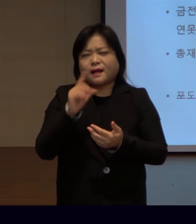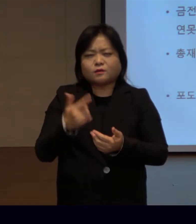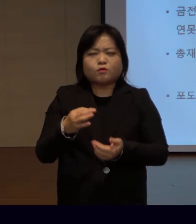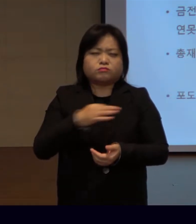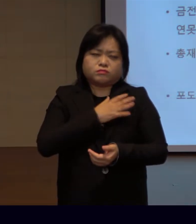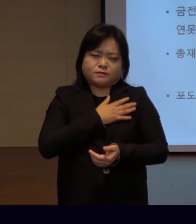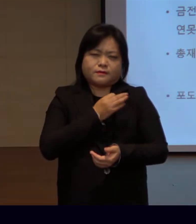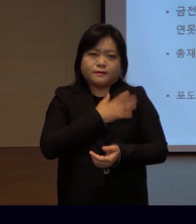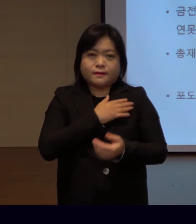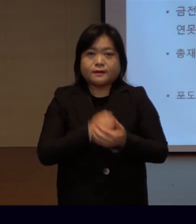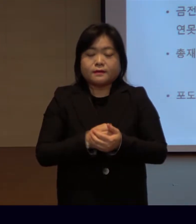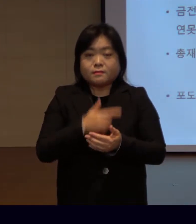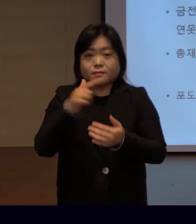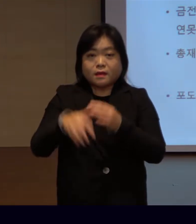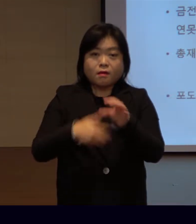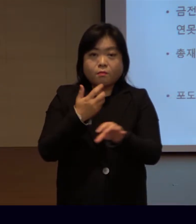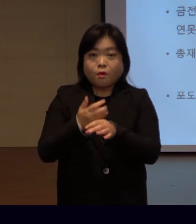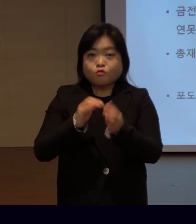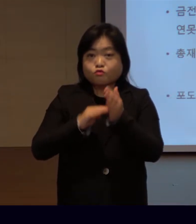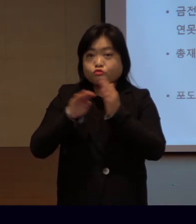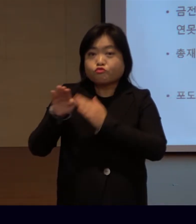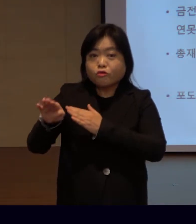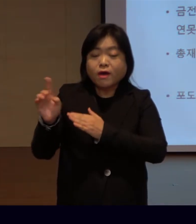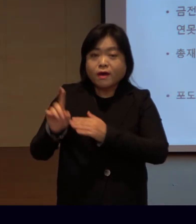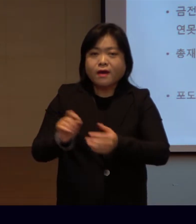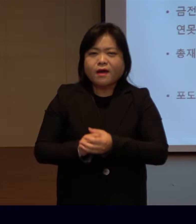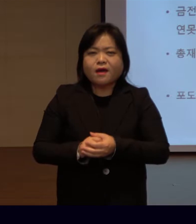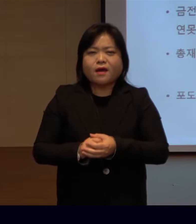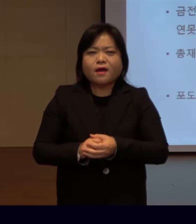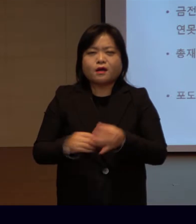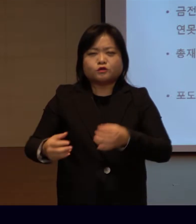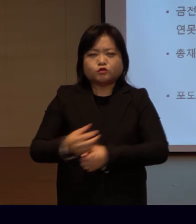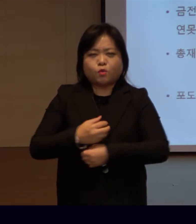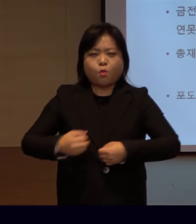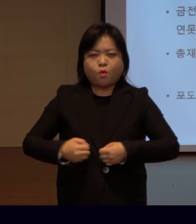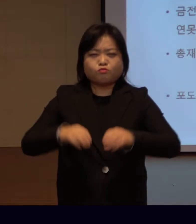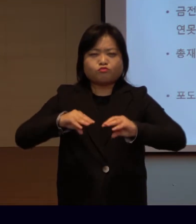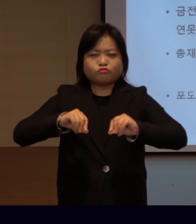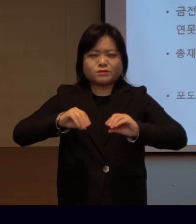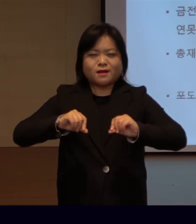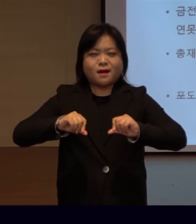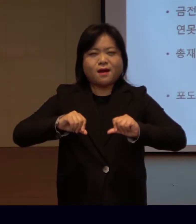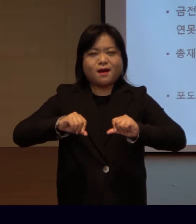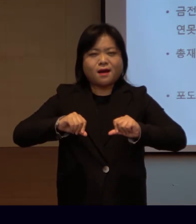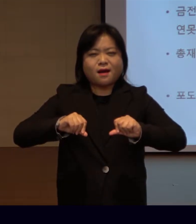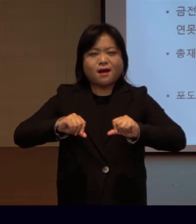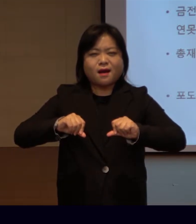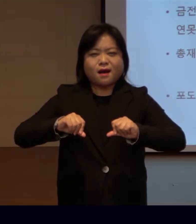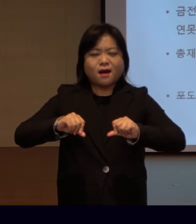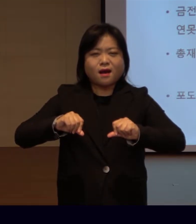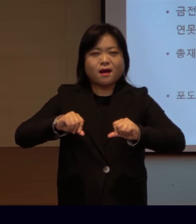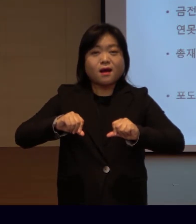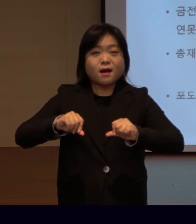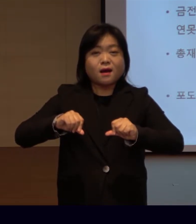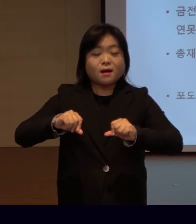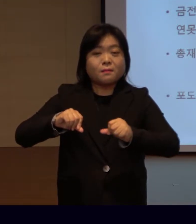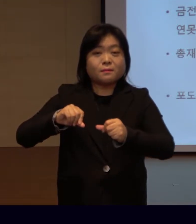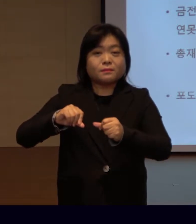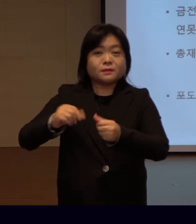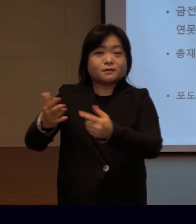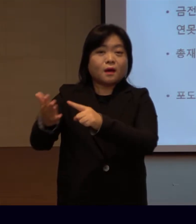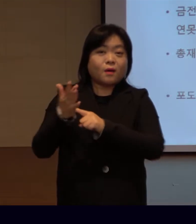사람인데 대혁명 이후에 아까 말씀드린 것처럼 수도원 부지가 나왔죠. 국가에서 몰수한 그거를